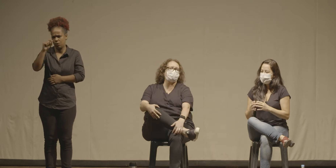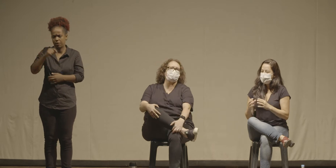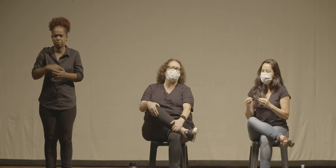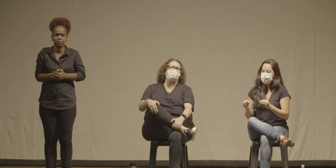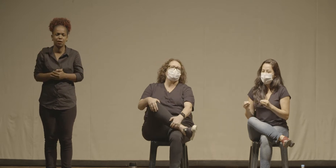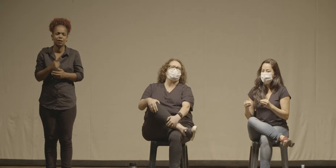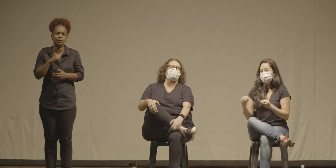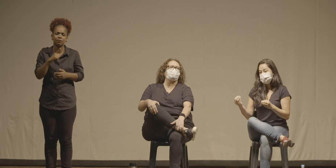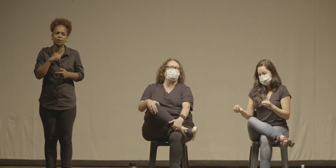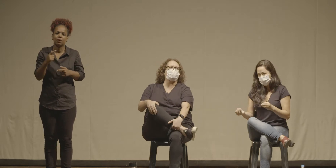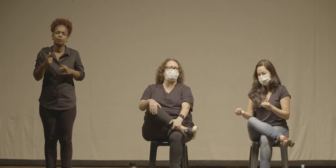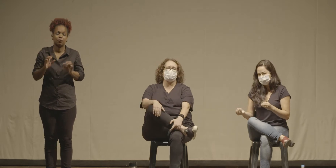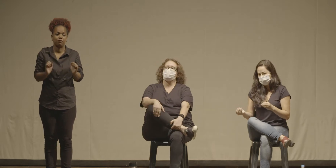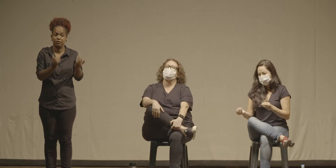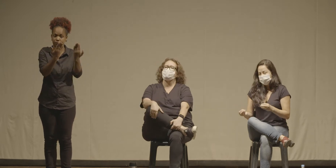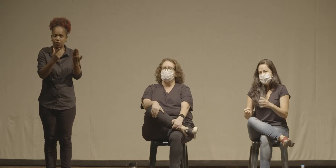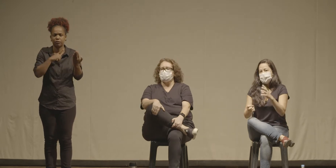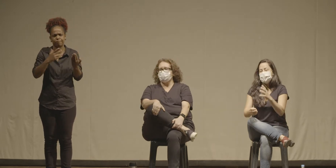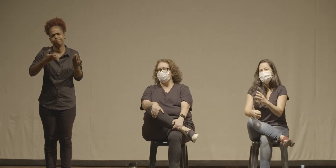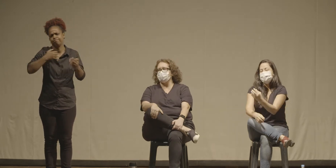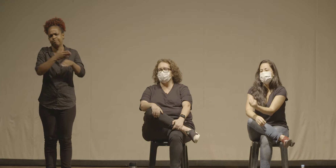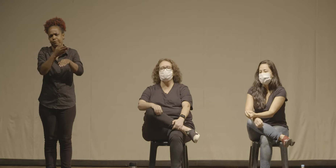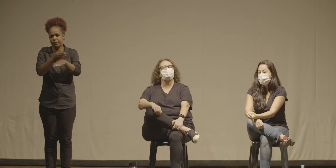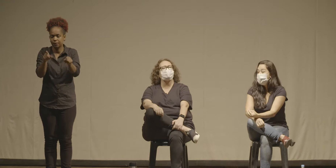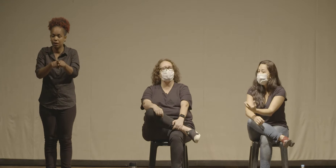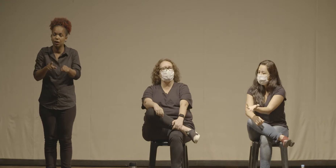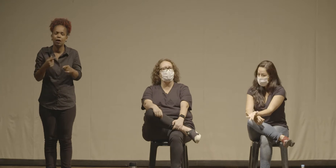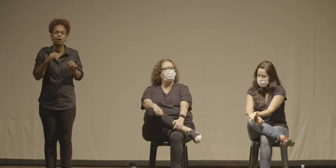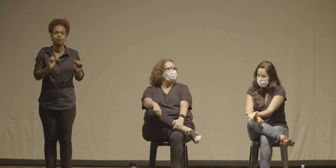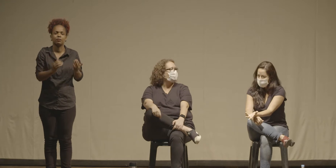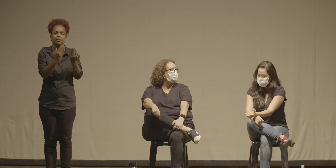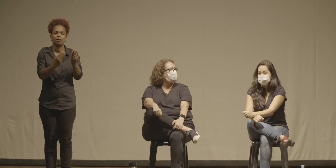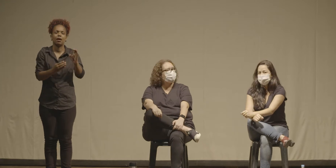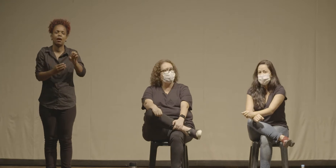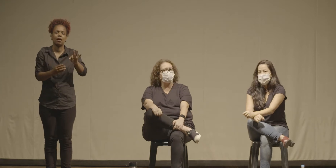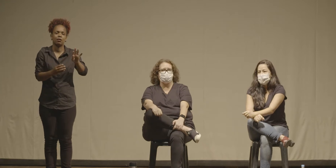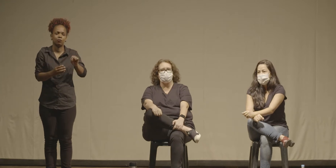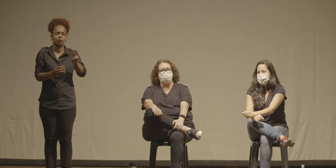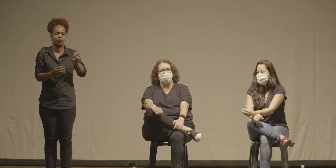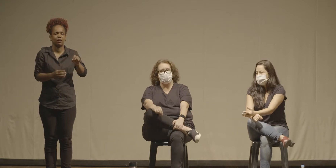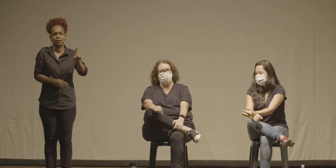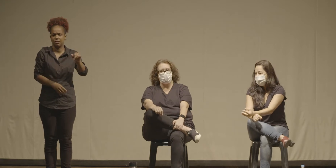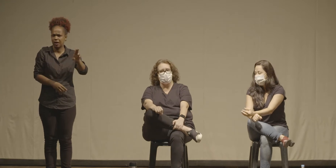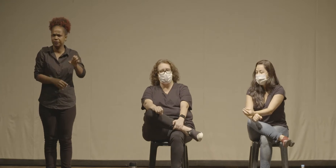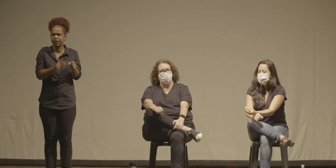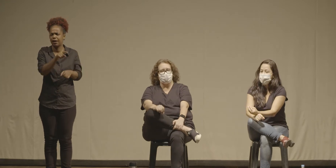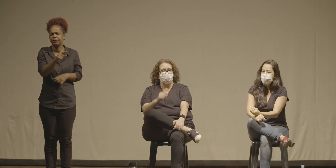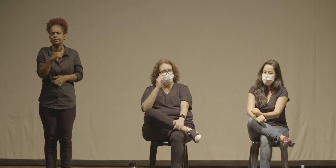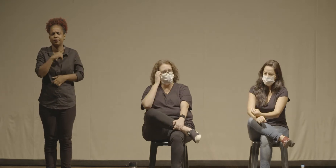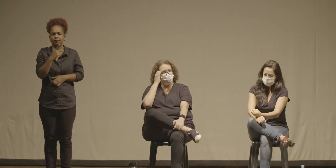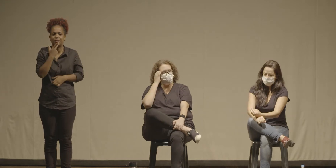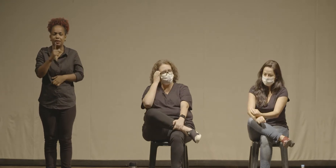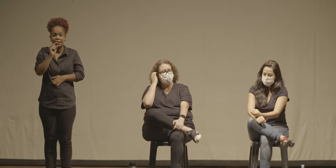de fazermos parte de um festival. E esse festival, que é o É Tudo Verdade, ele exige que o filme